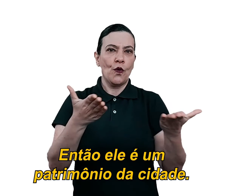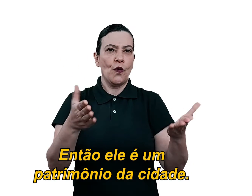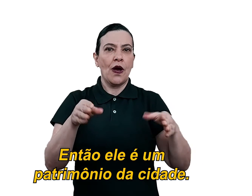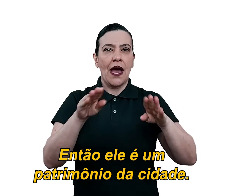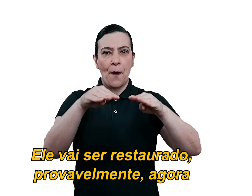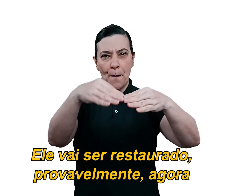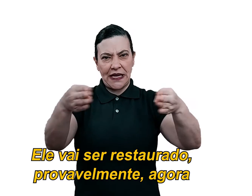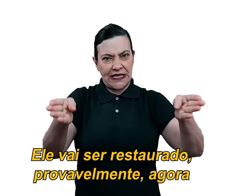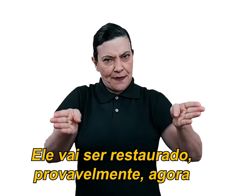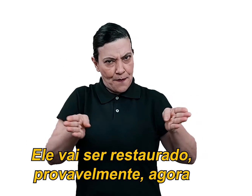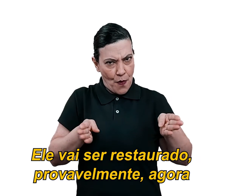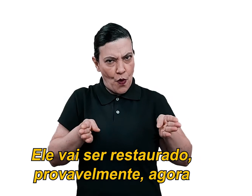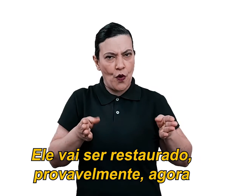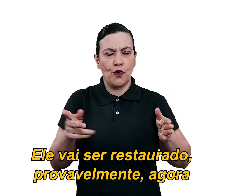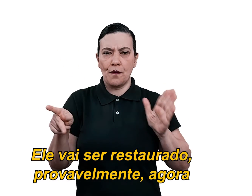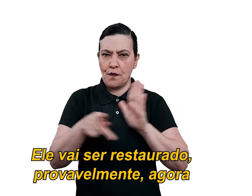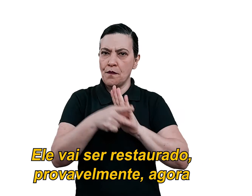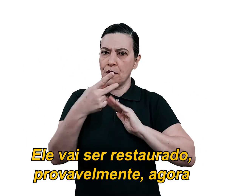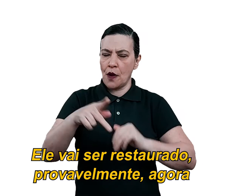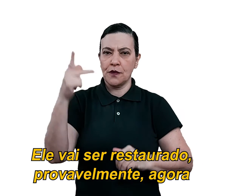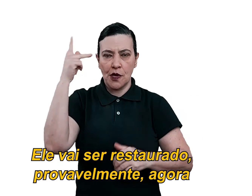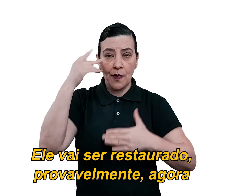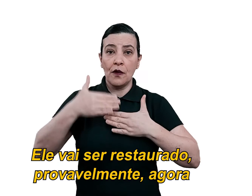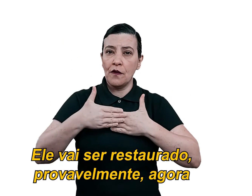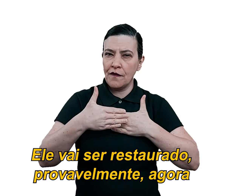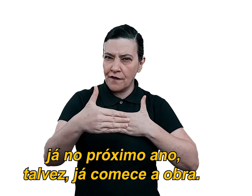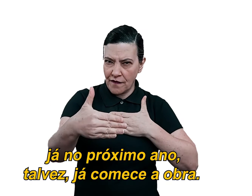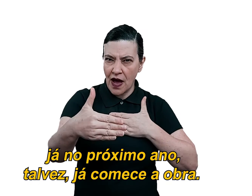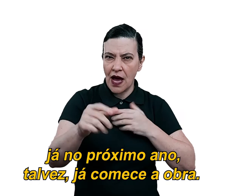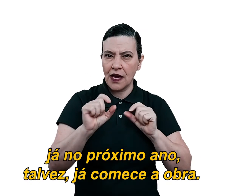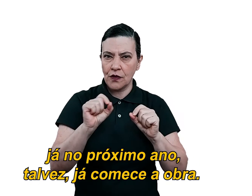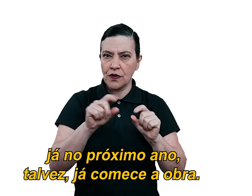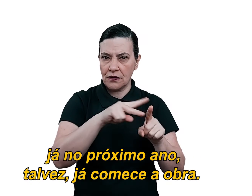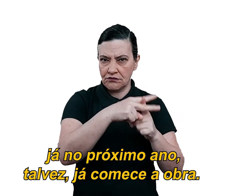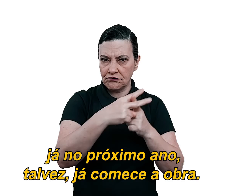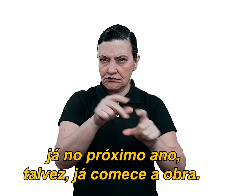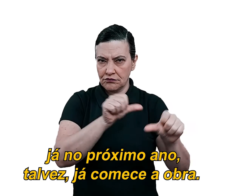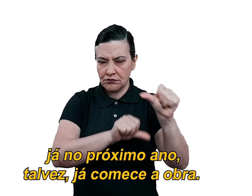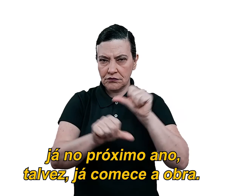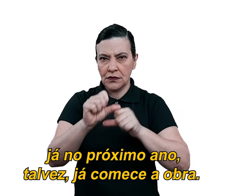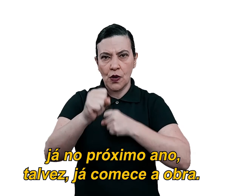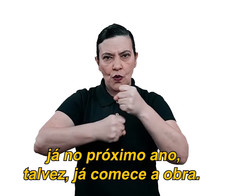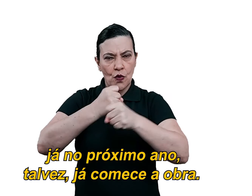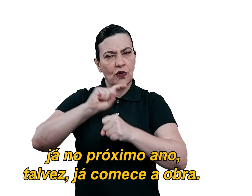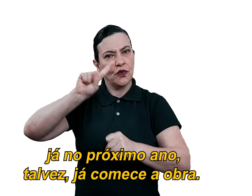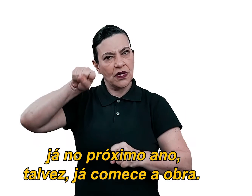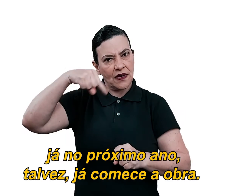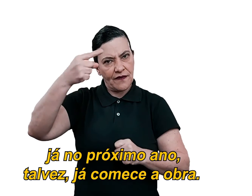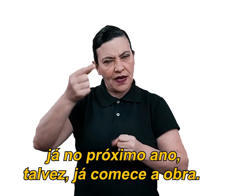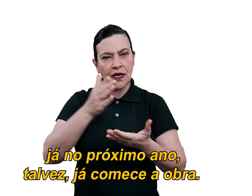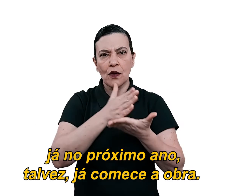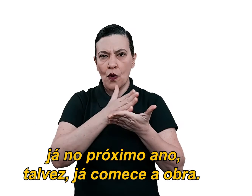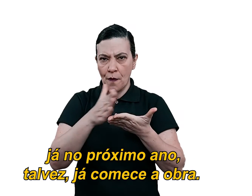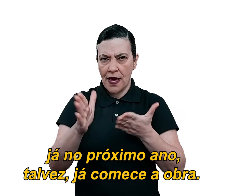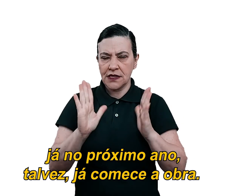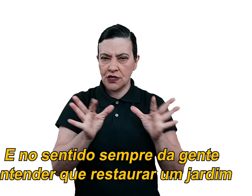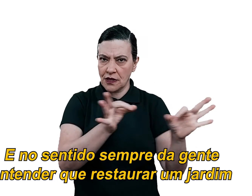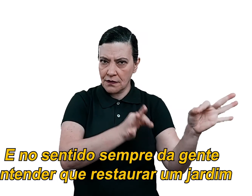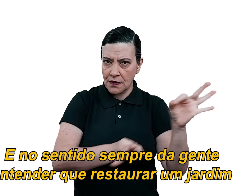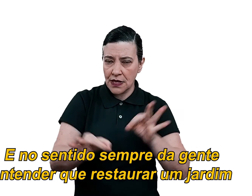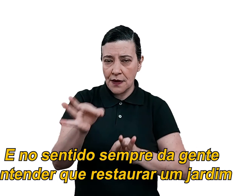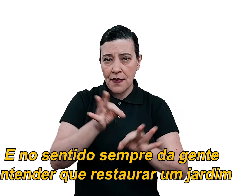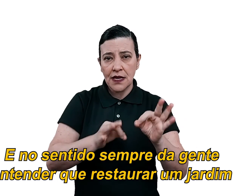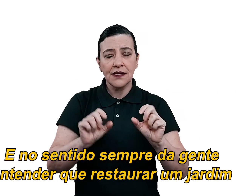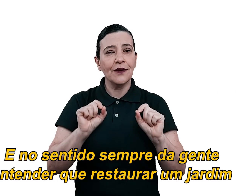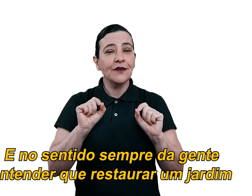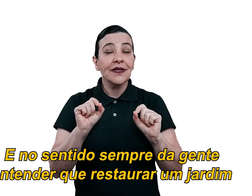da cidade, ele vai ser restaurado, né? Provavelmente agora já no próximo ano, talvez já comece a obra, né?